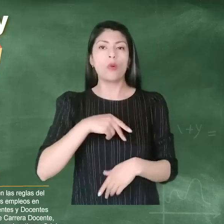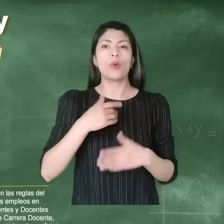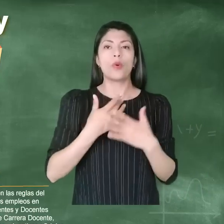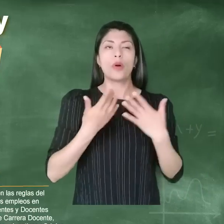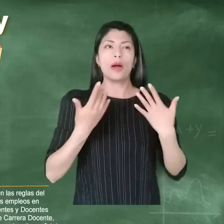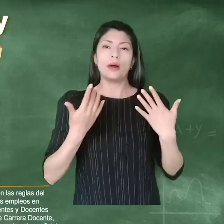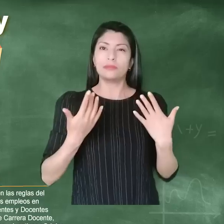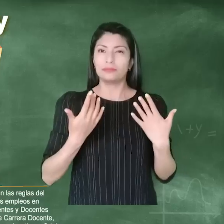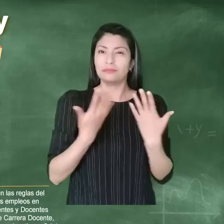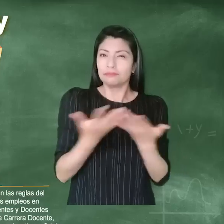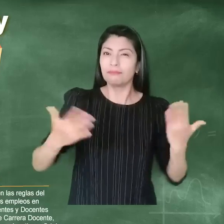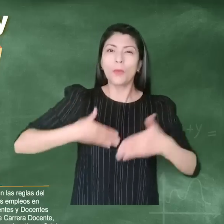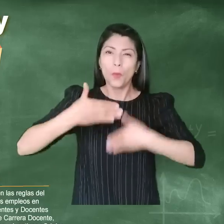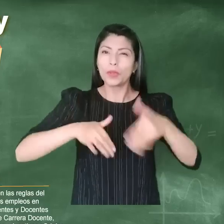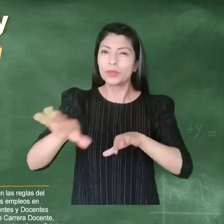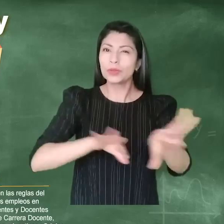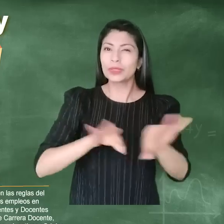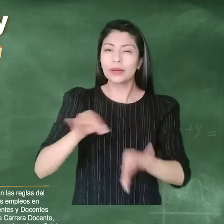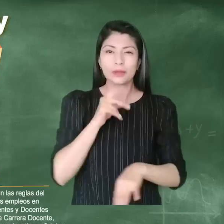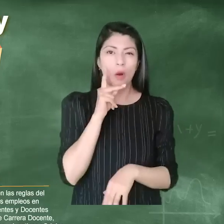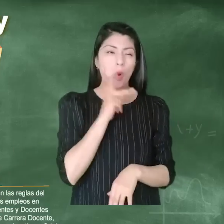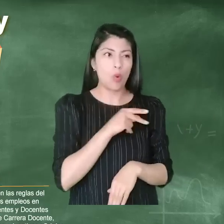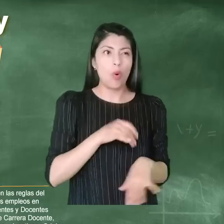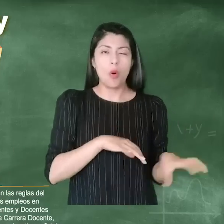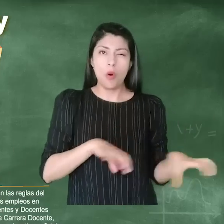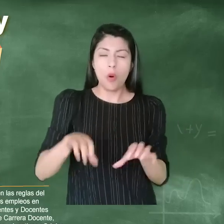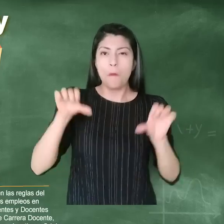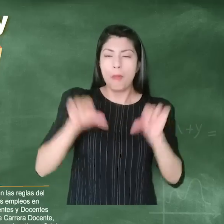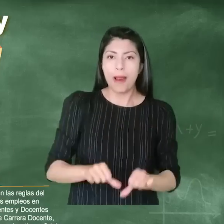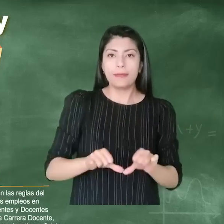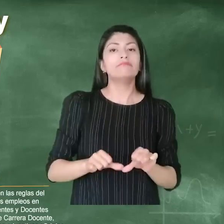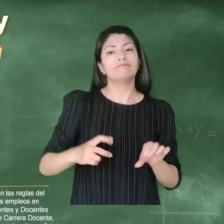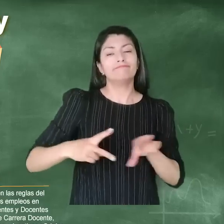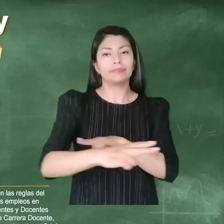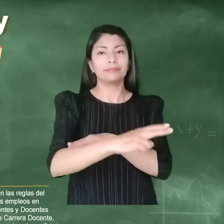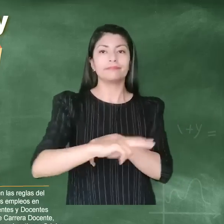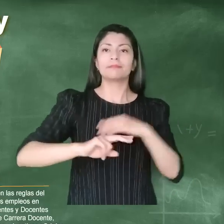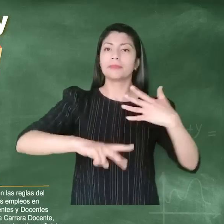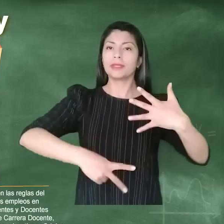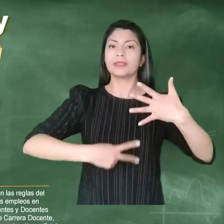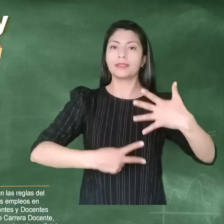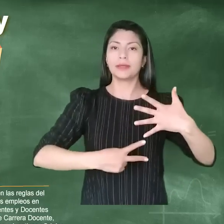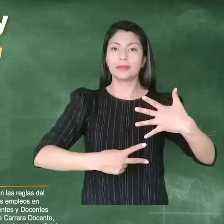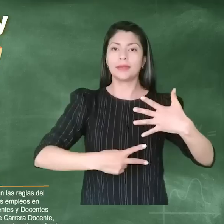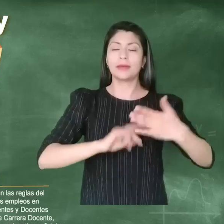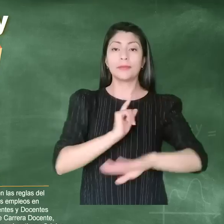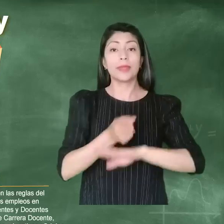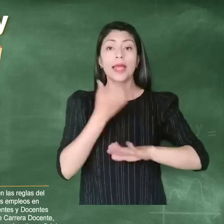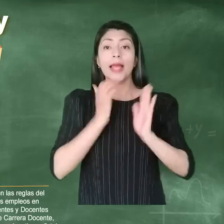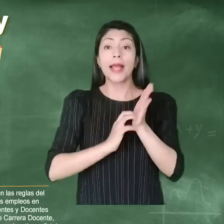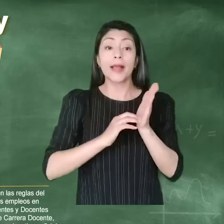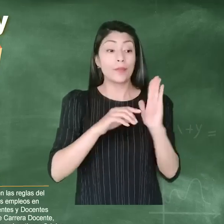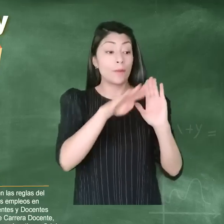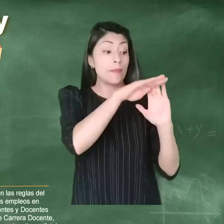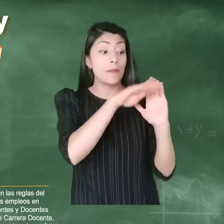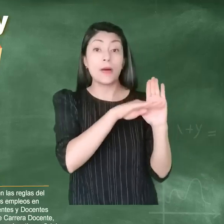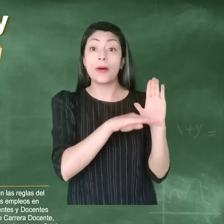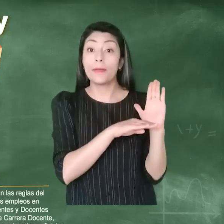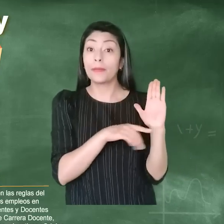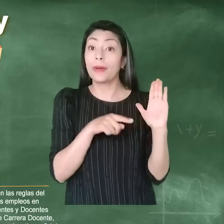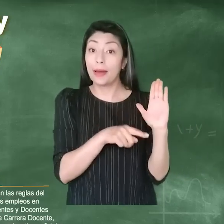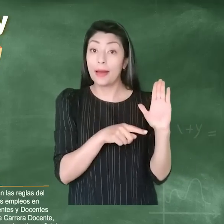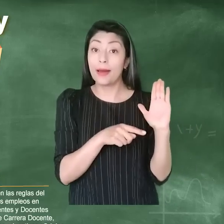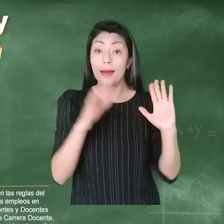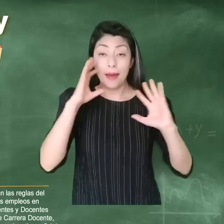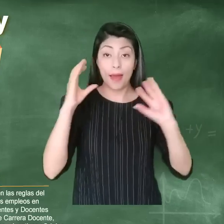para cometer fraude u otras irregularidades en el proceso de selección. 7. Transgredir las